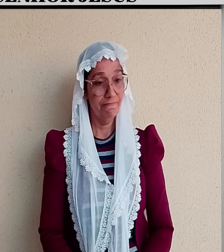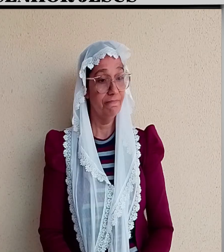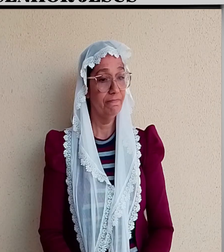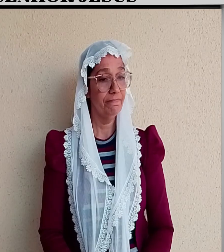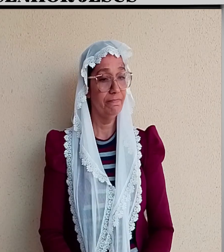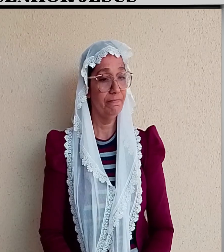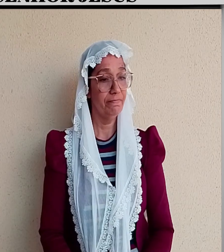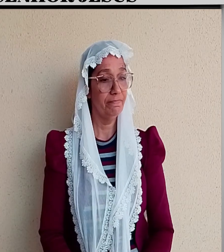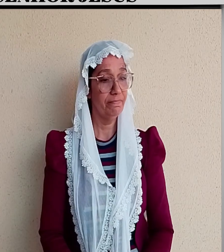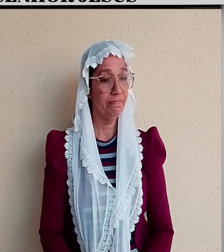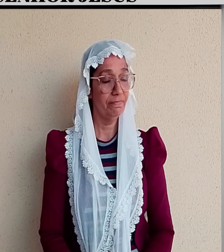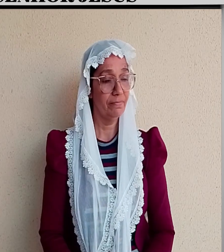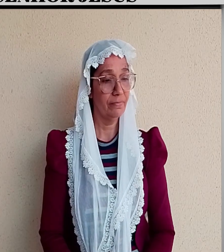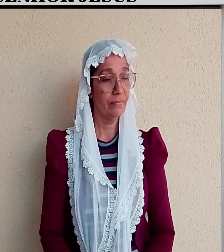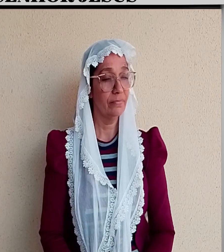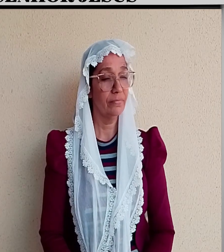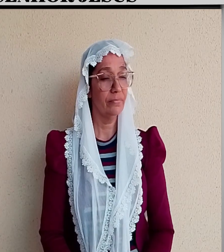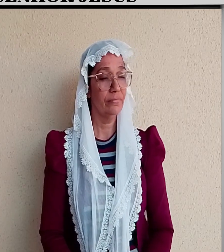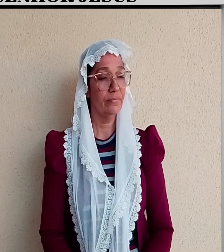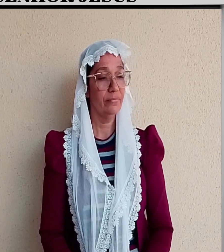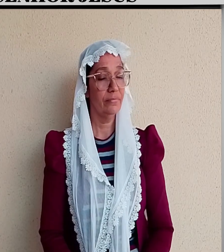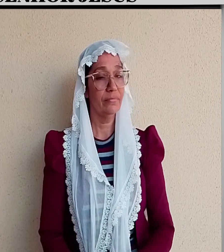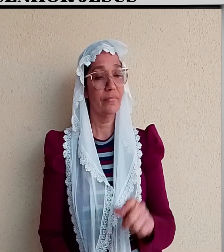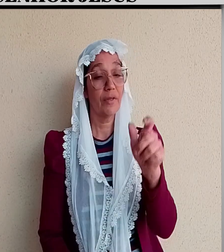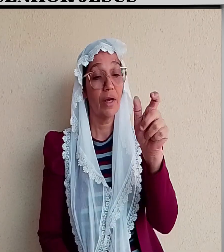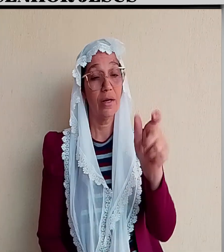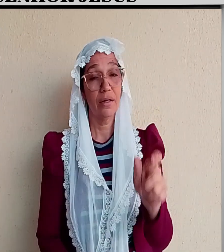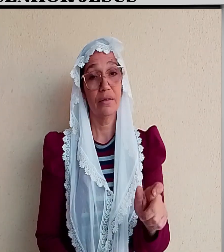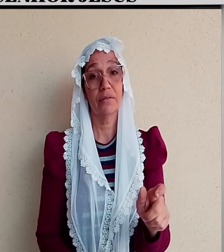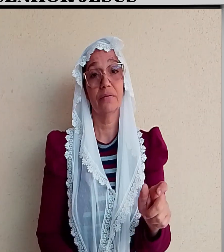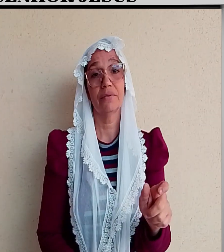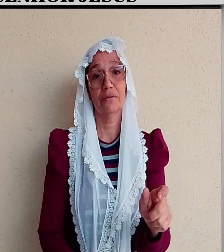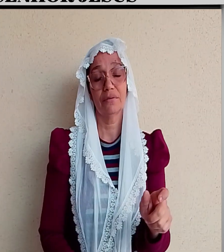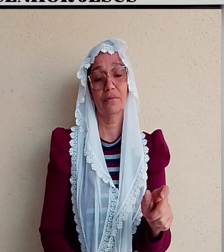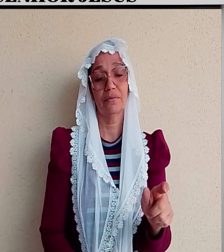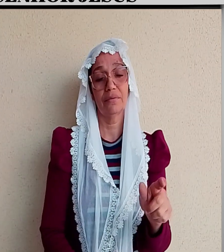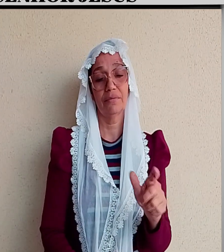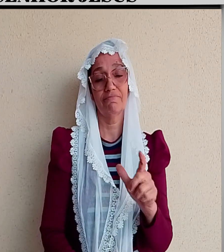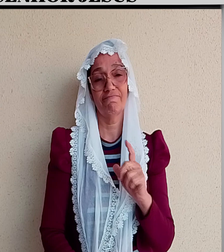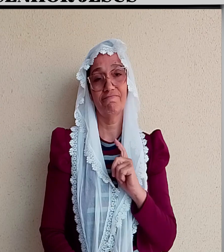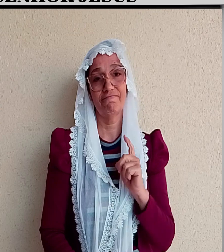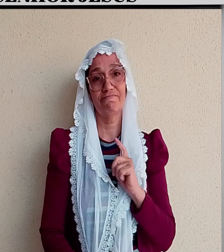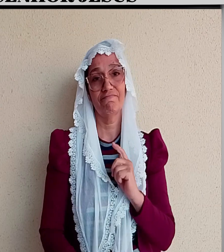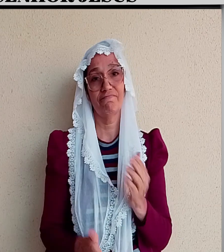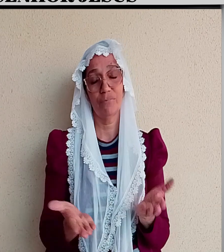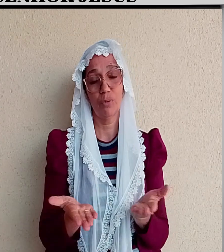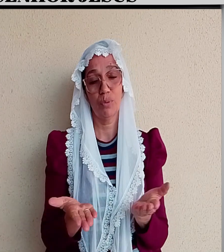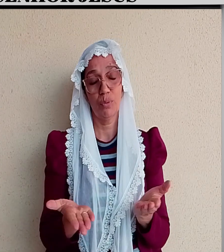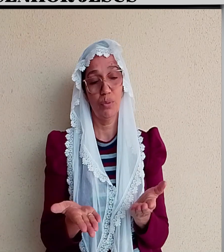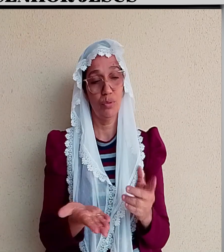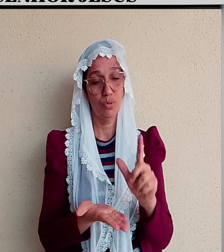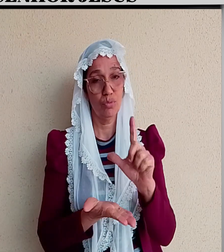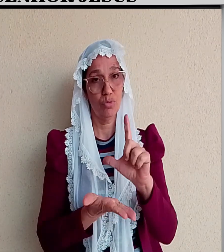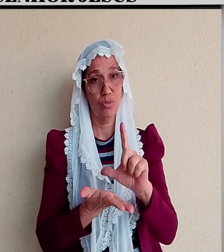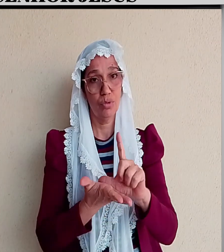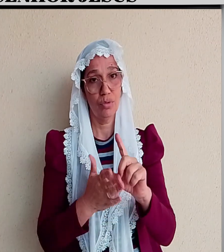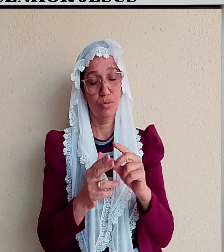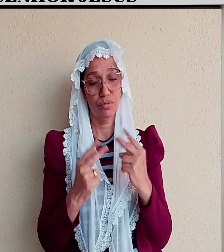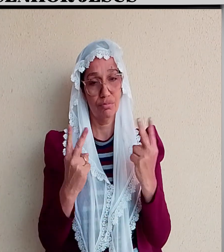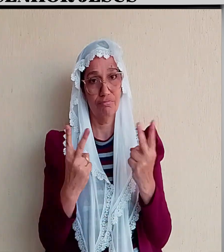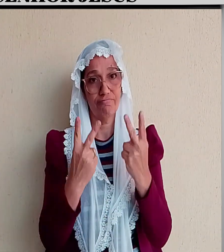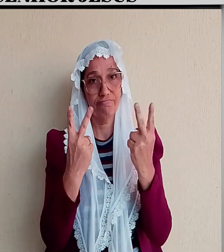fora do hospital espiritual. Glória a Jesus. E aquele que perder,